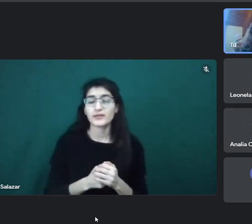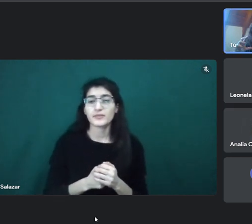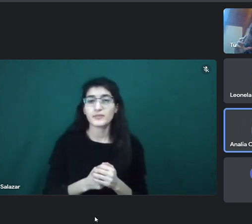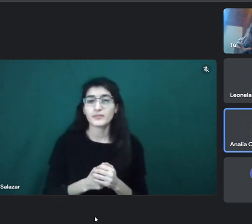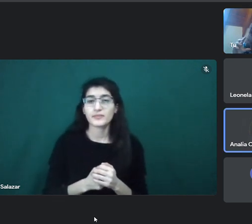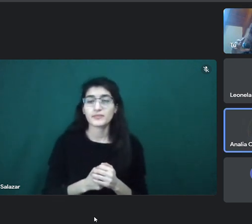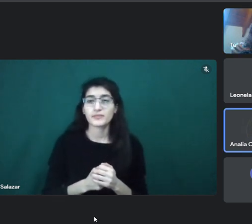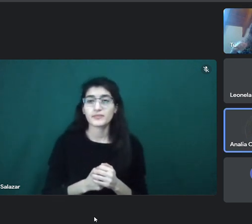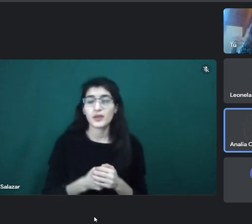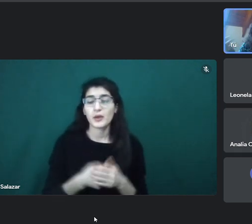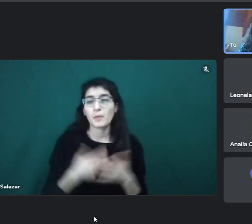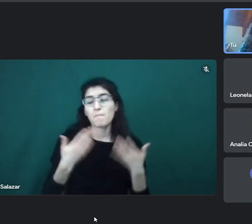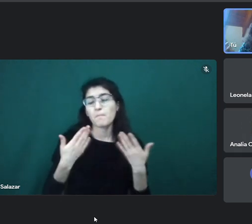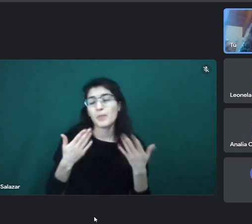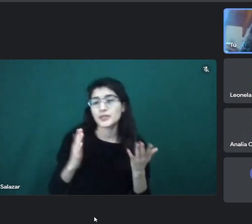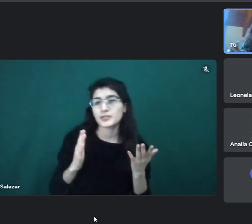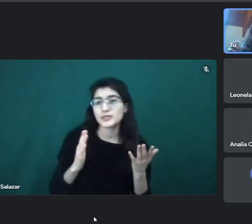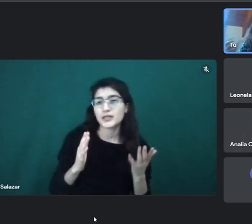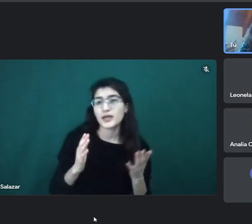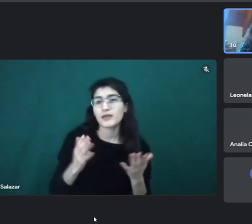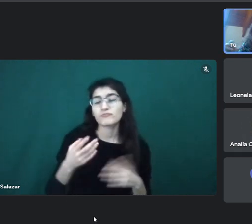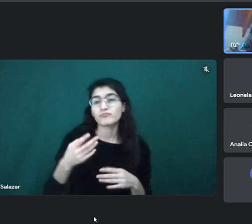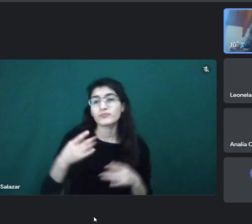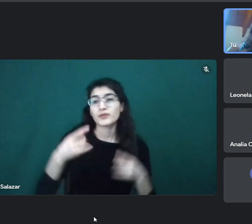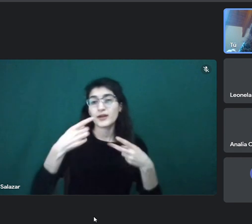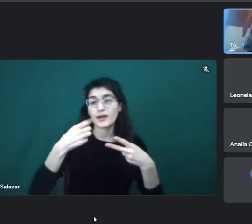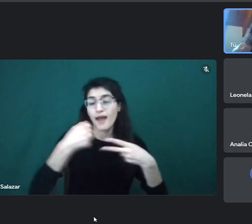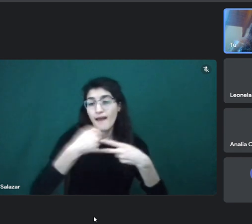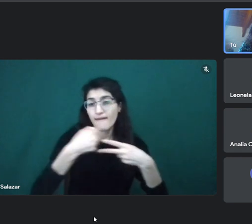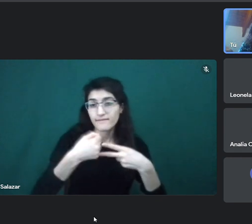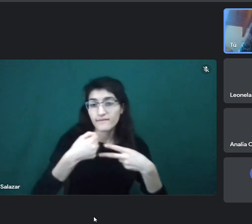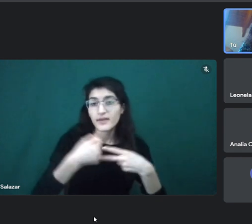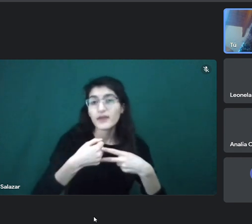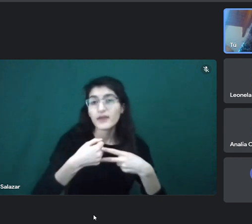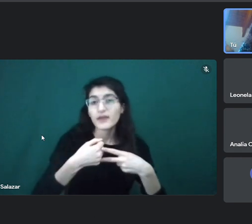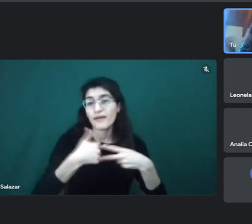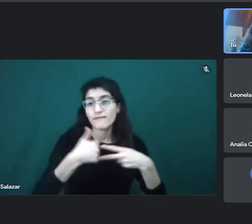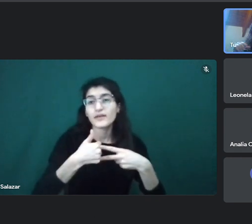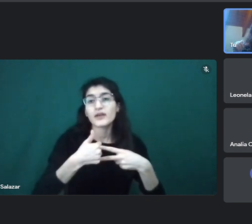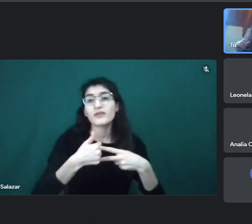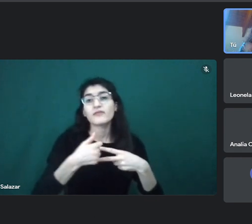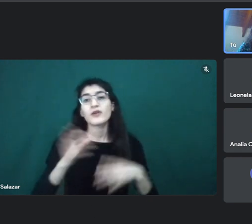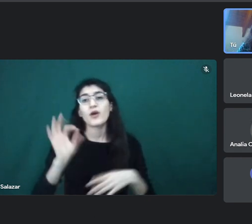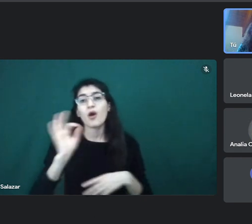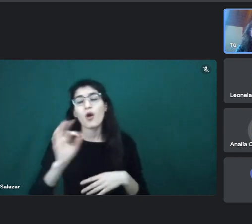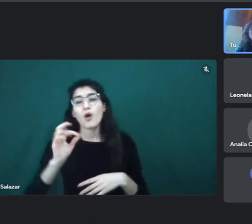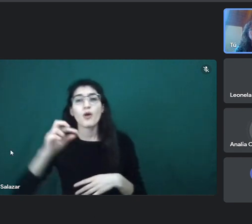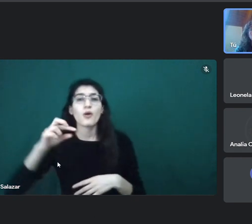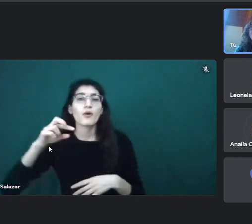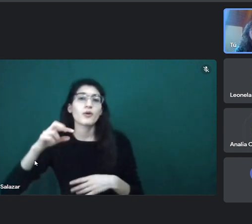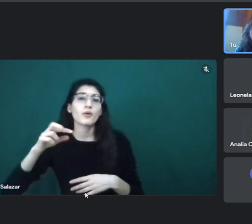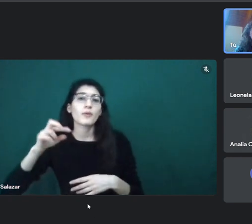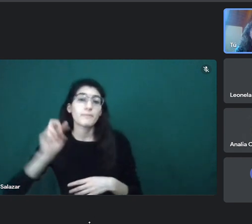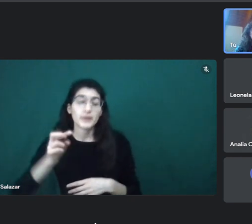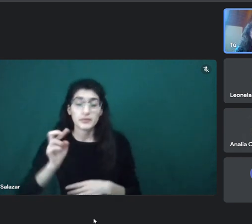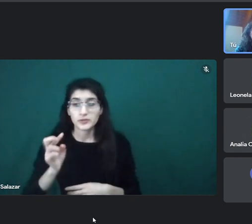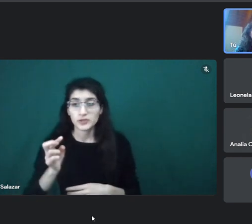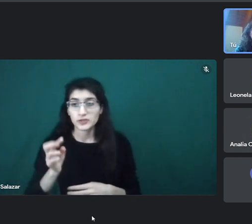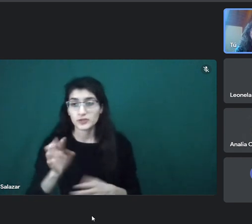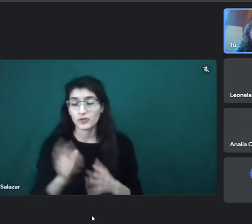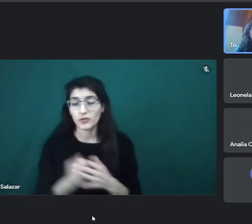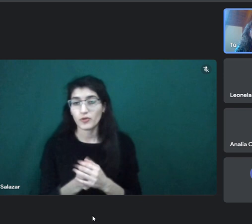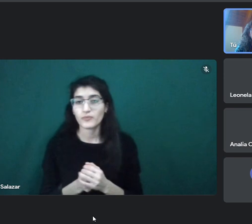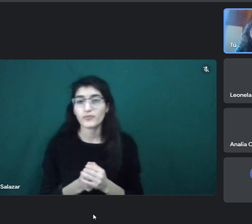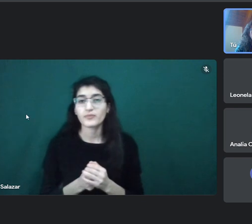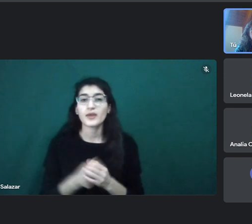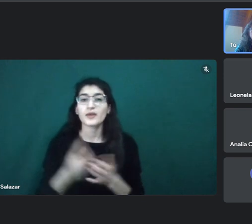un adverbio a veces o a veces como una preposición que indica fuera. El otro texto chiquito que tenían